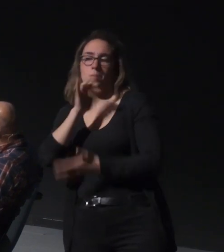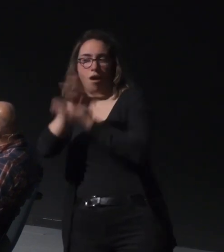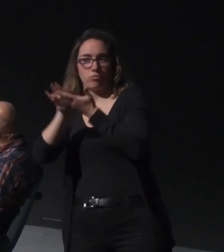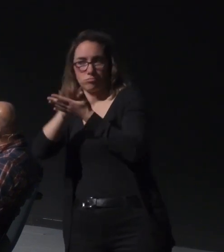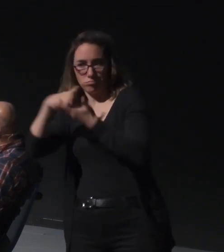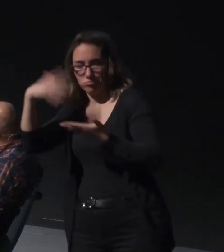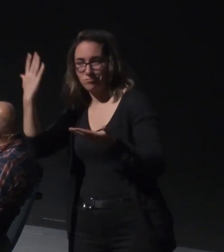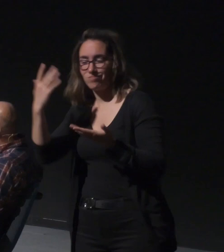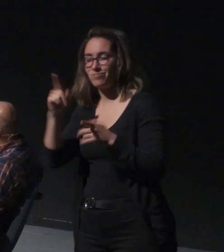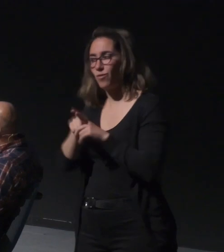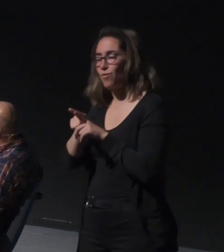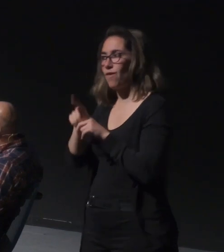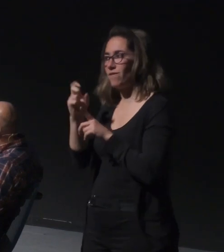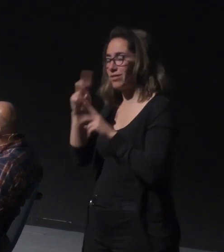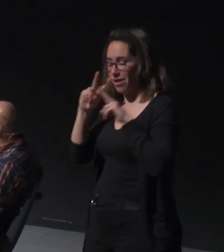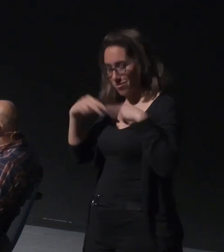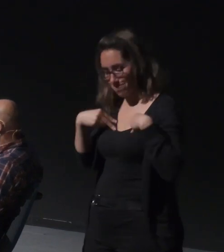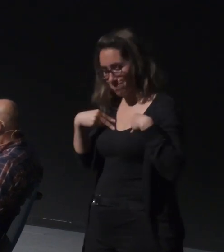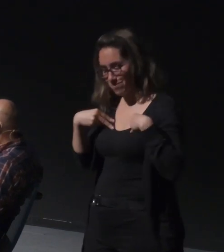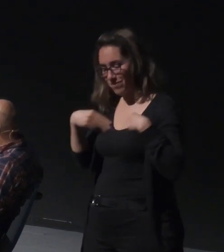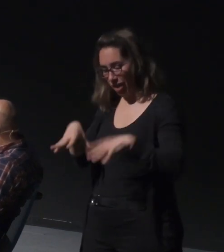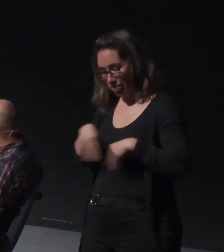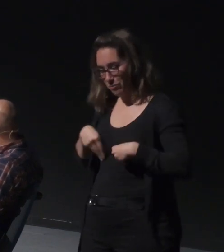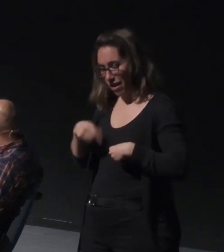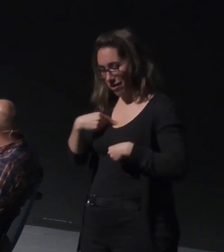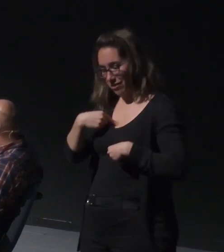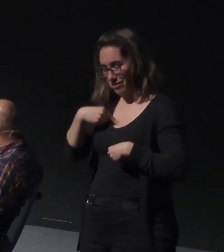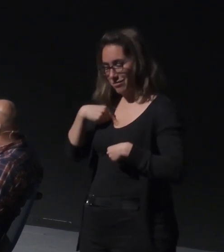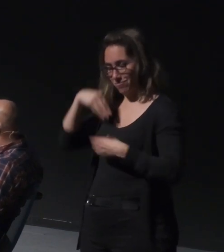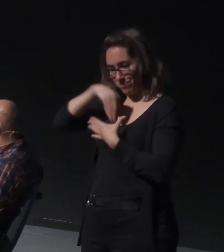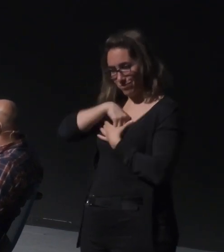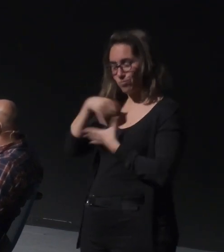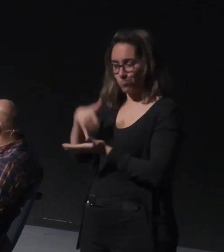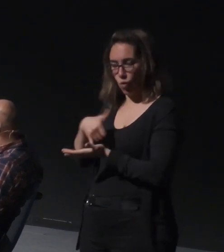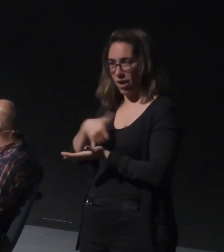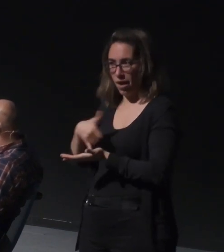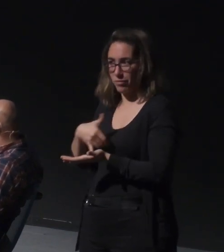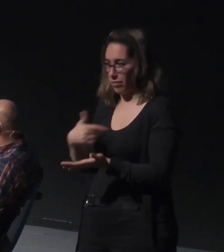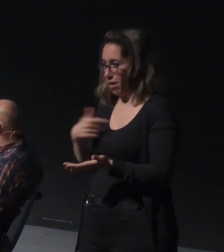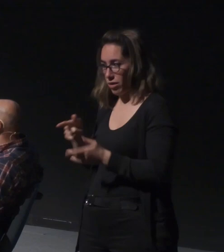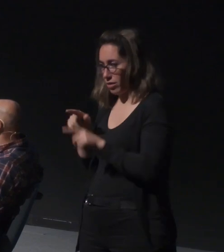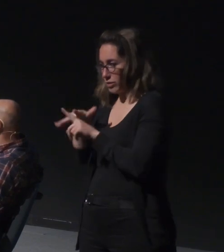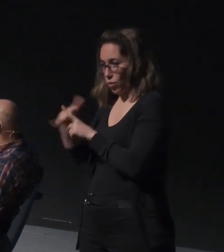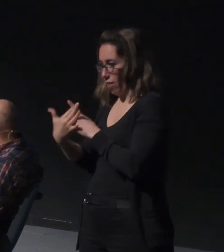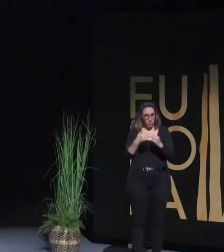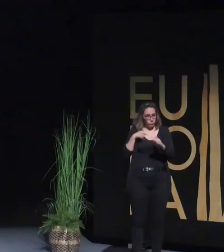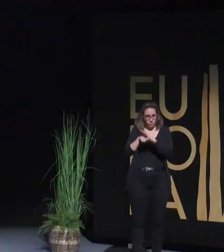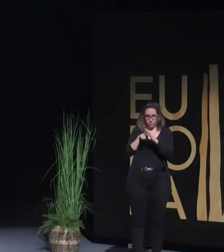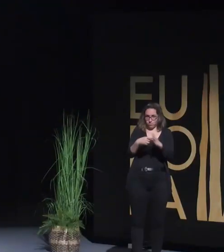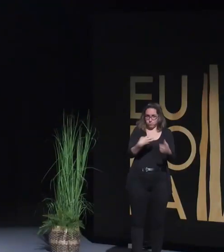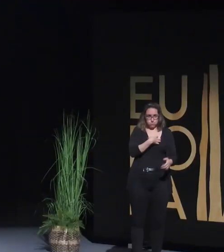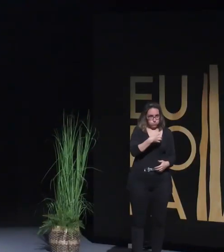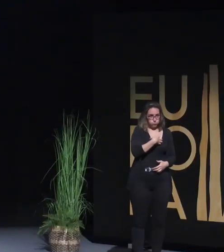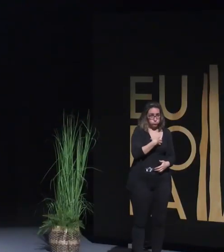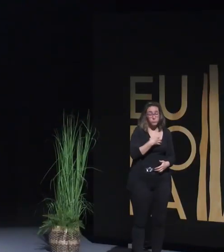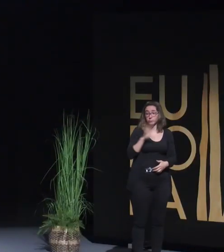Asumir, y yo creo que hay una parte de sentir tu propia vulnerabilidad, claro, que, claro. Ostras, esto se me está yendo, o esto no lo estoy sabiendo hacer, ¿no? Y que encima no es que lo estés haciendo